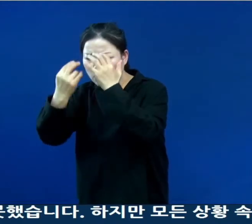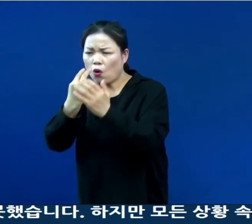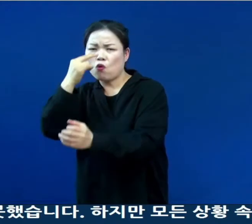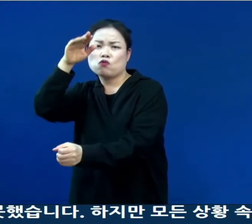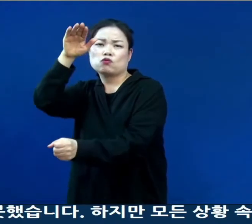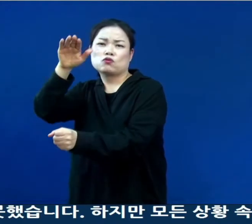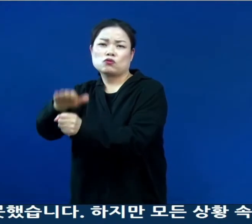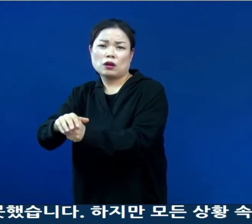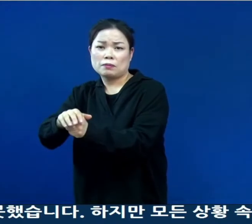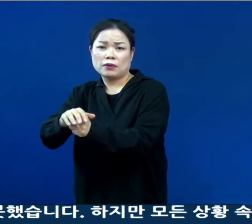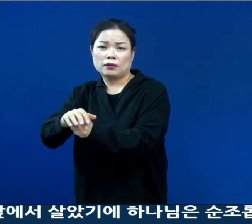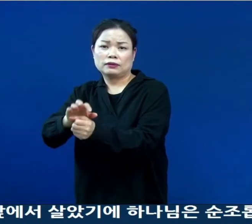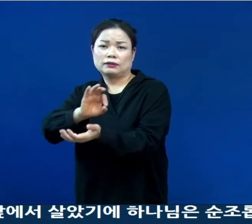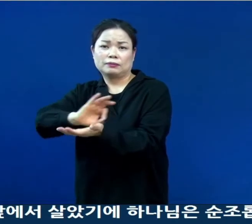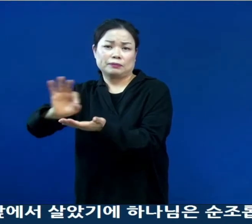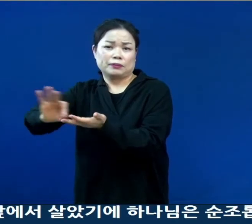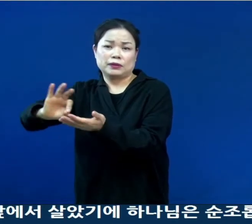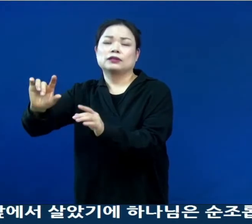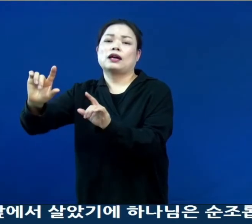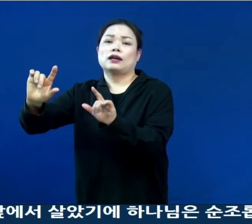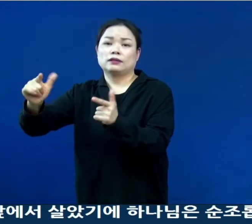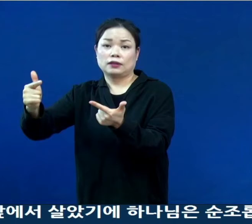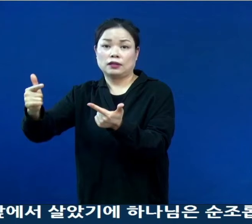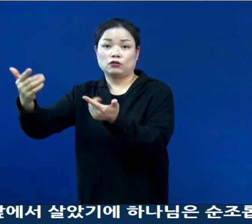억울함을 낭비되지 않도록 하신 것입니다.